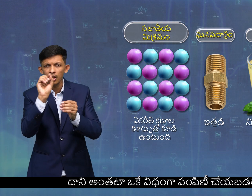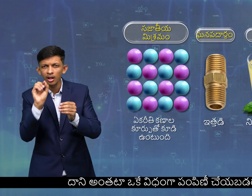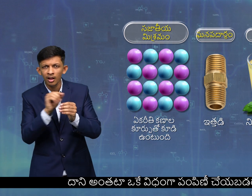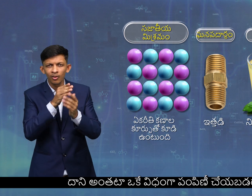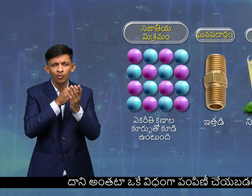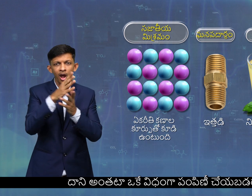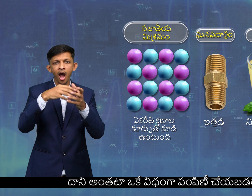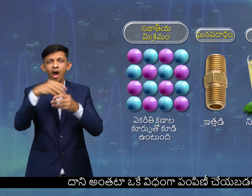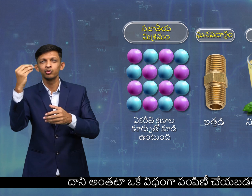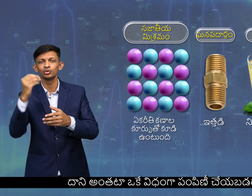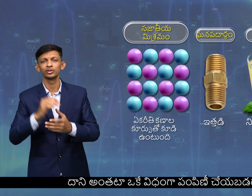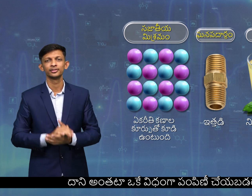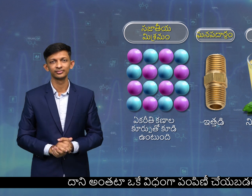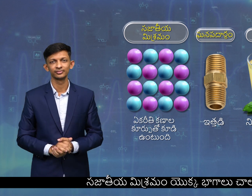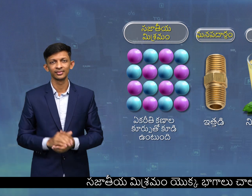చేయబడతాయి.